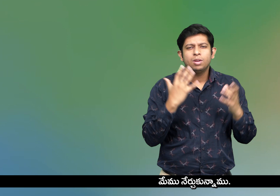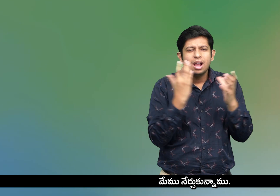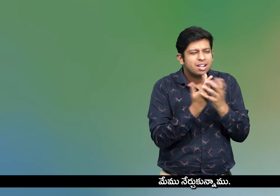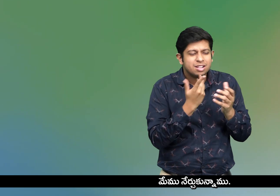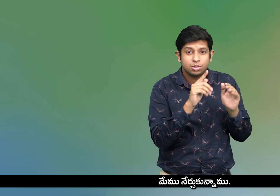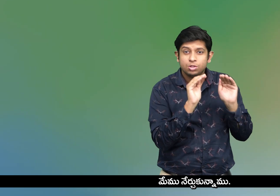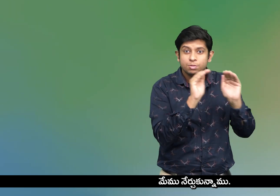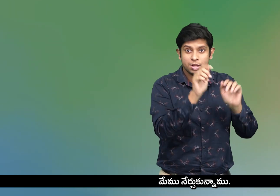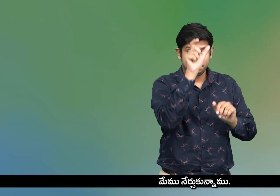మేము నేర్చుకున్నాము.